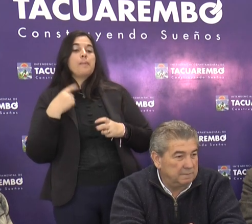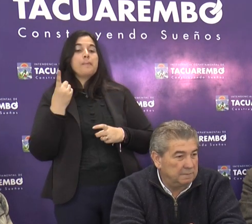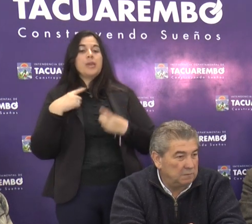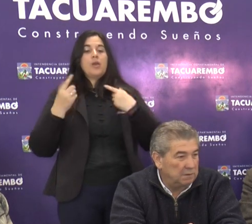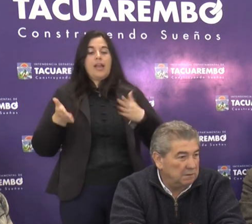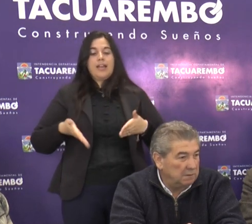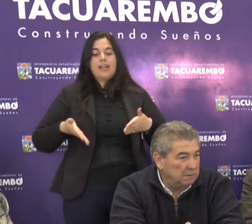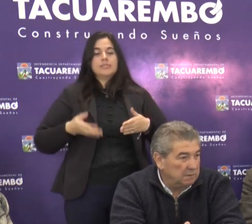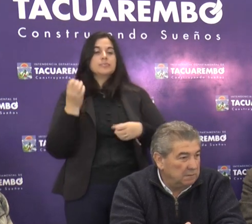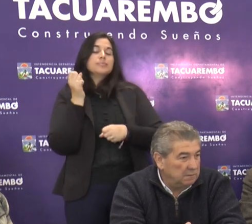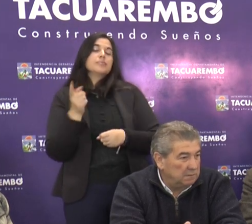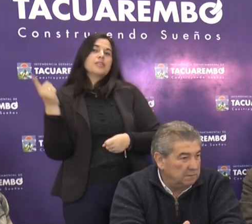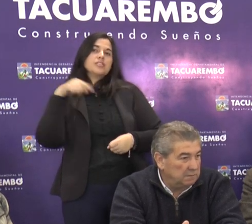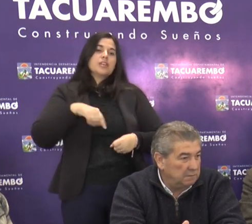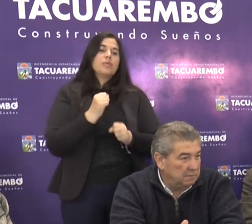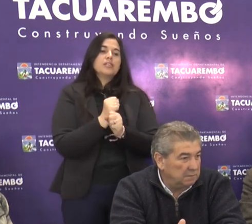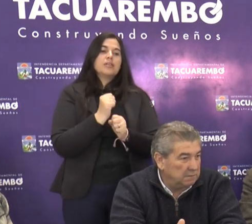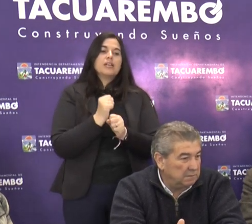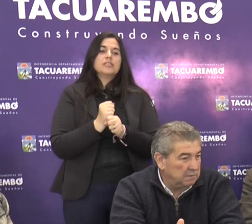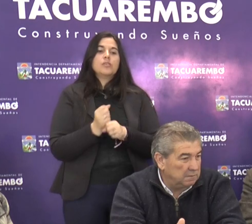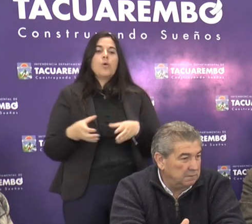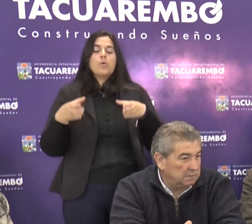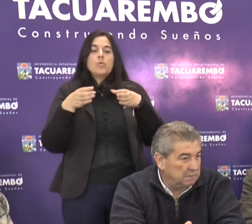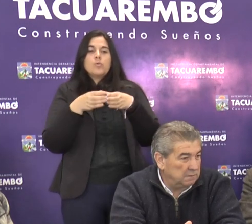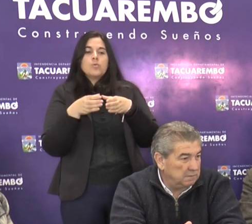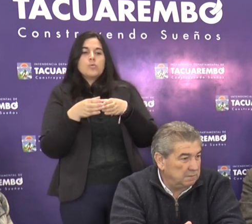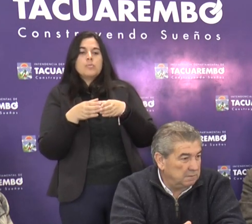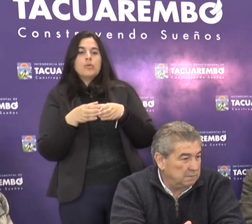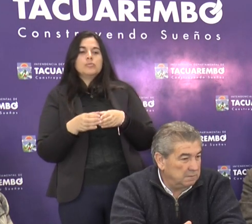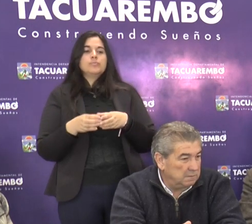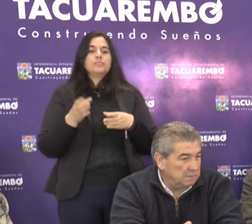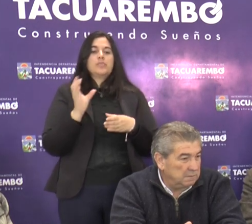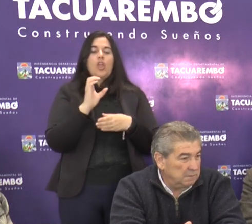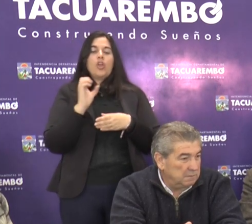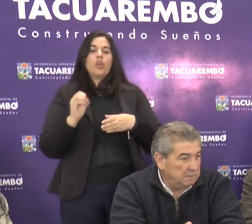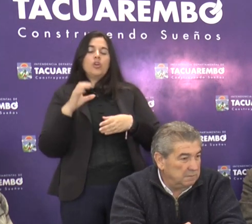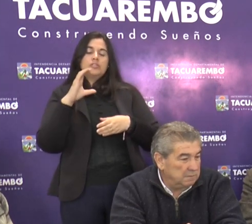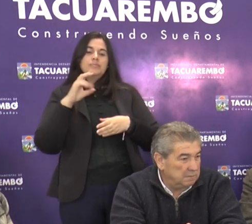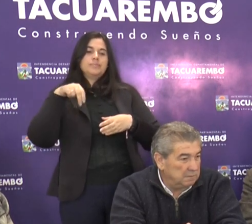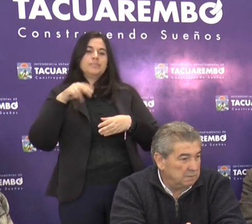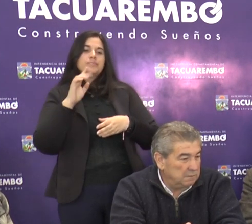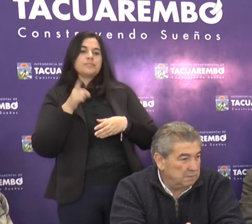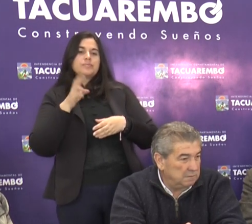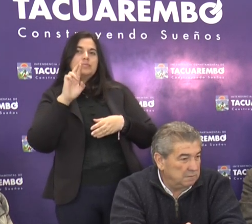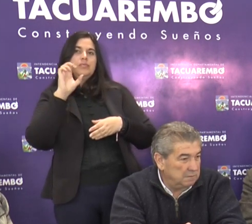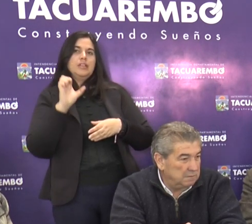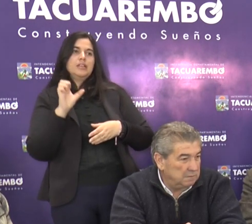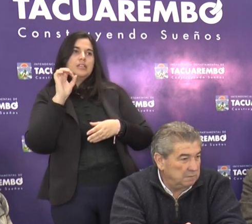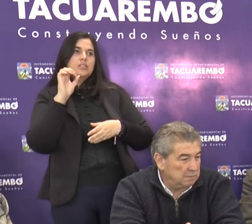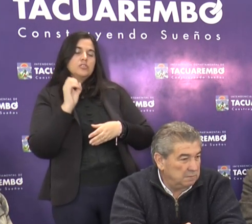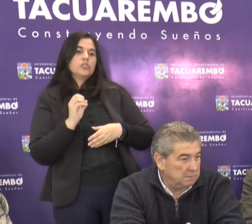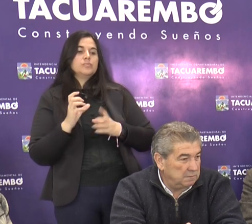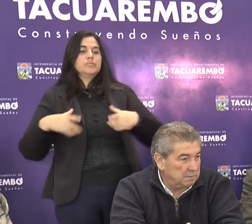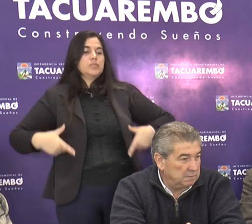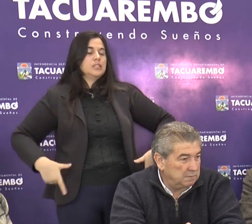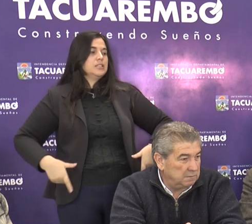coordinar, vinimos a hacer un comité asesor del Congreso Intendente, que es importantísimo para que sepan en qué se está trabajando, y